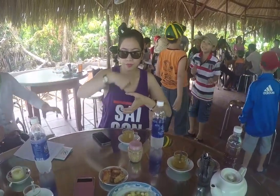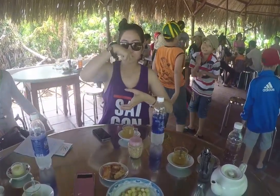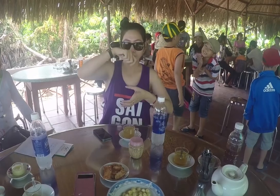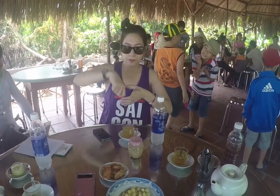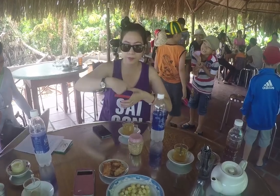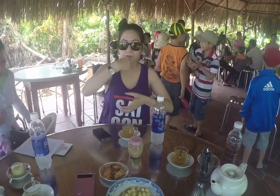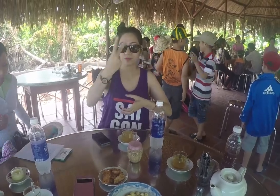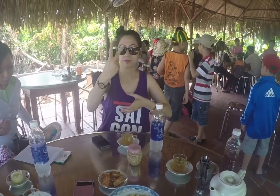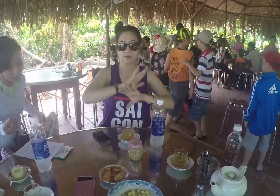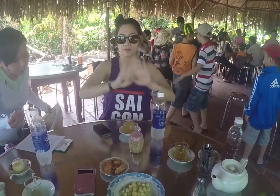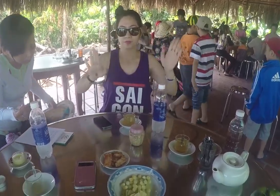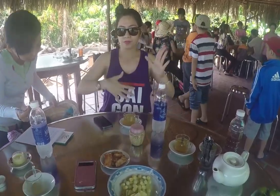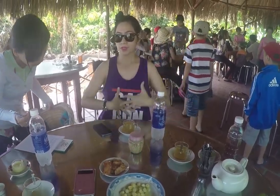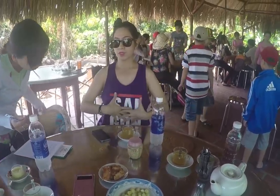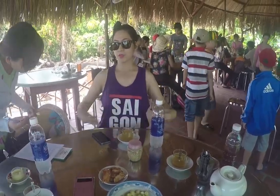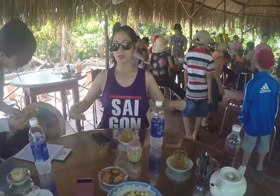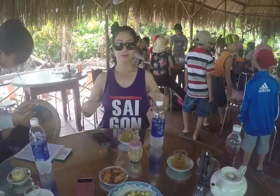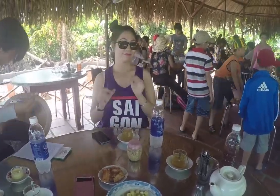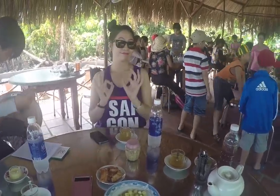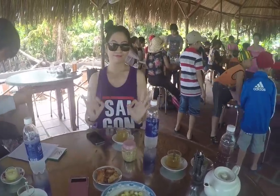2 Esslöffel und du bist geheilt.